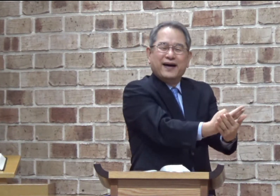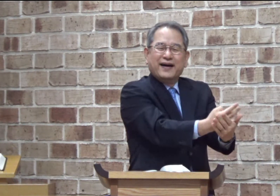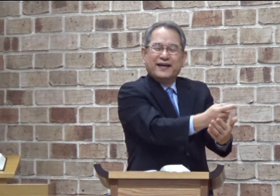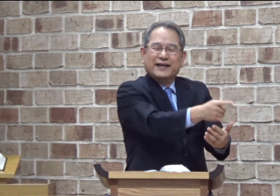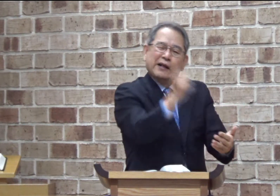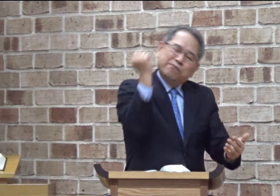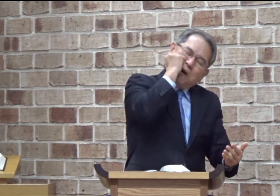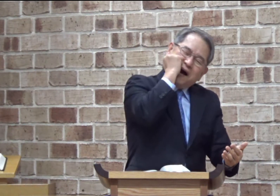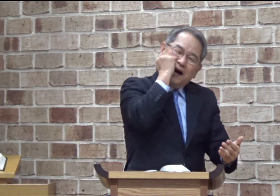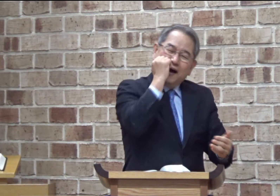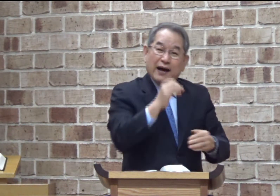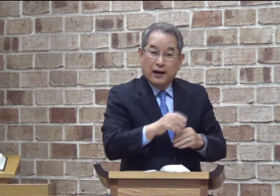사람이라는 것입니다.